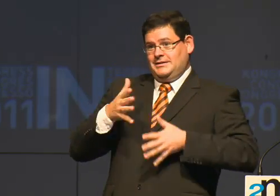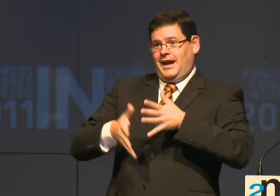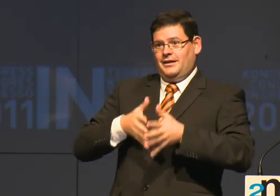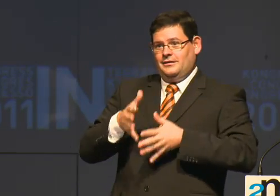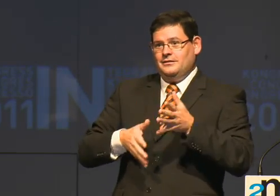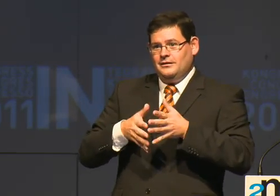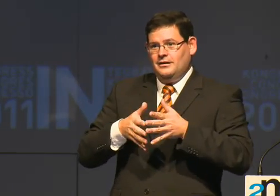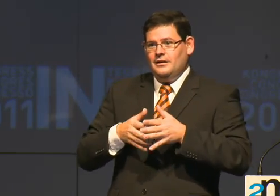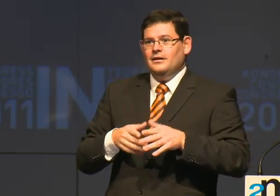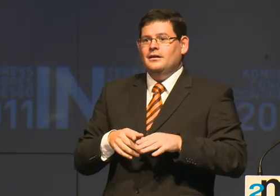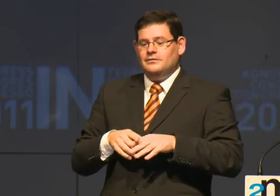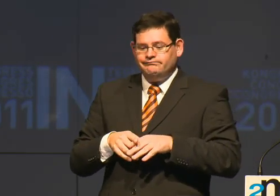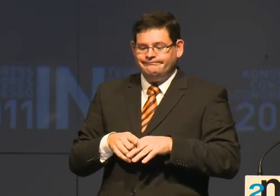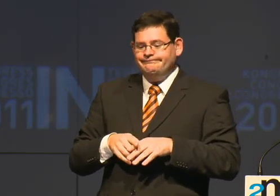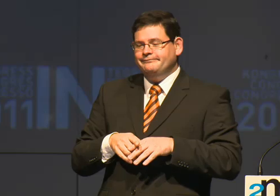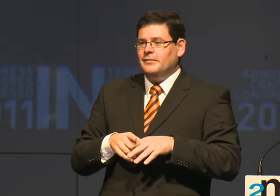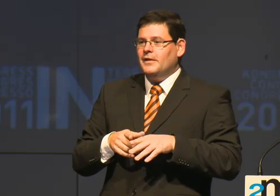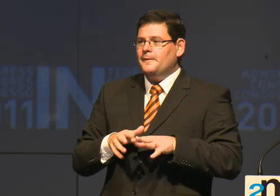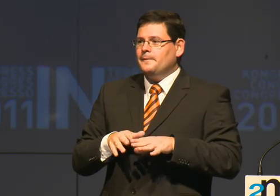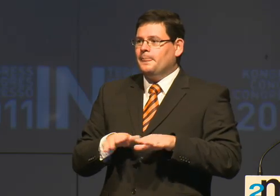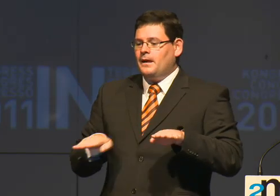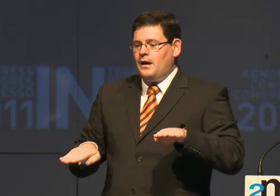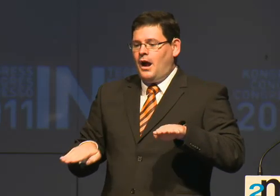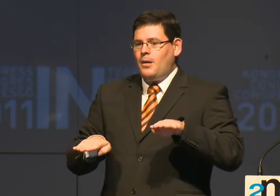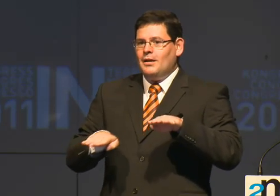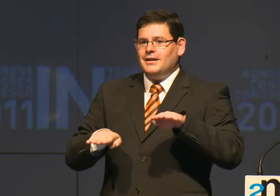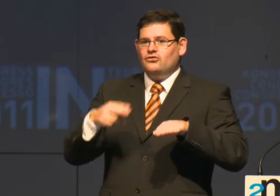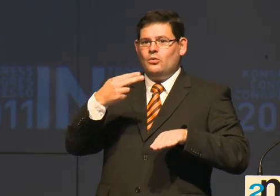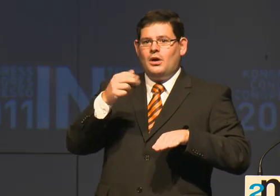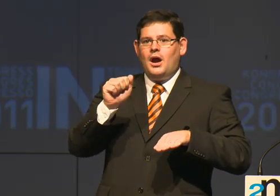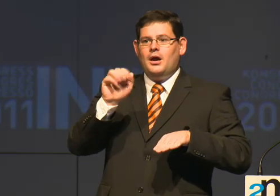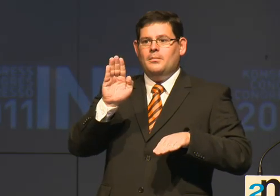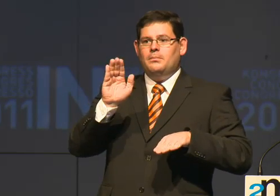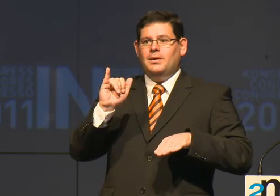L'article 24. Et là, c'est vraiment très, très intéressant parce que la langue des signes est présente.